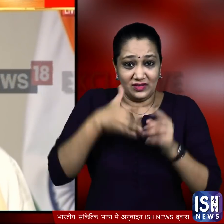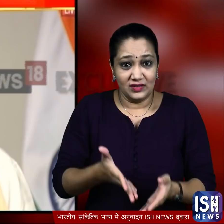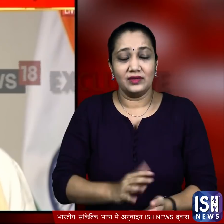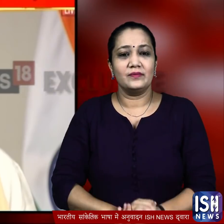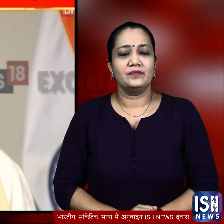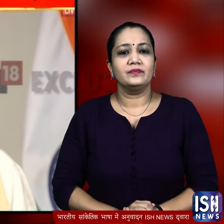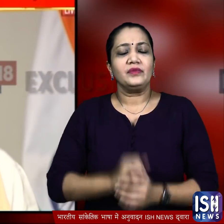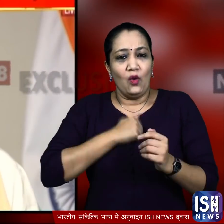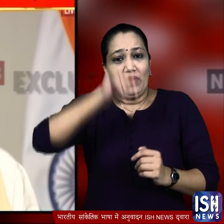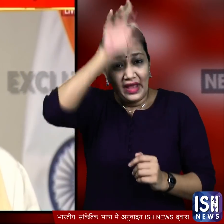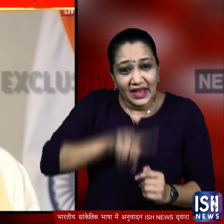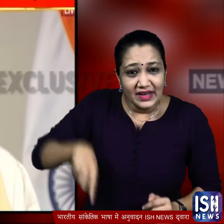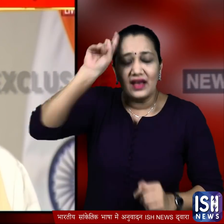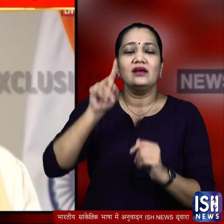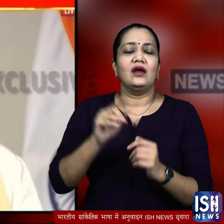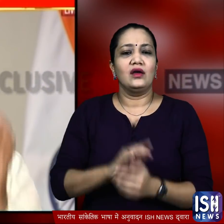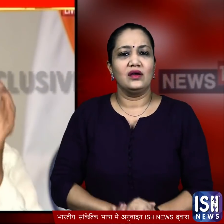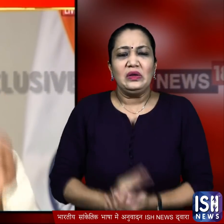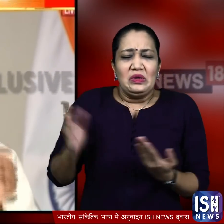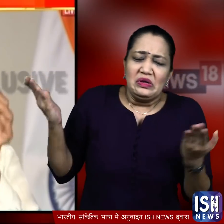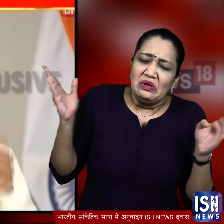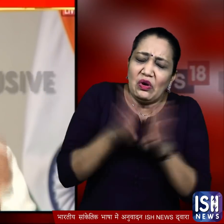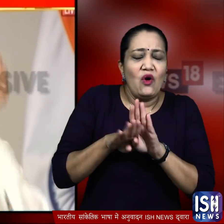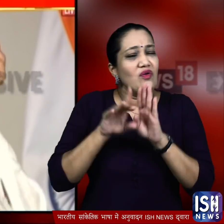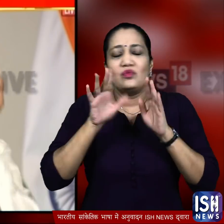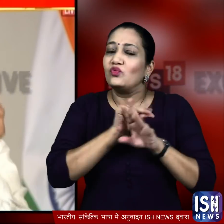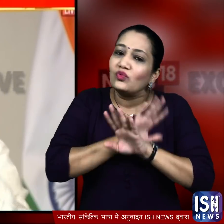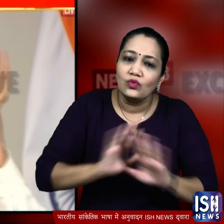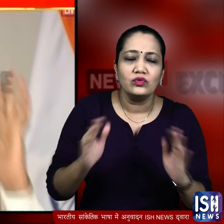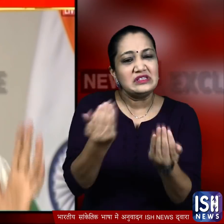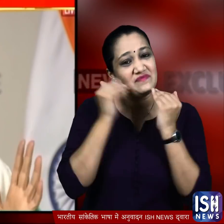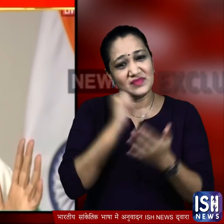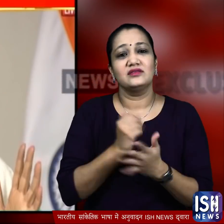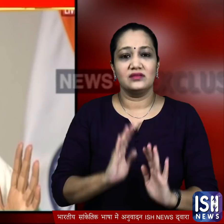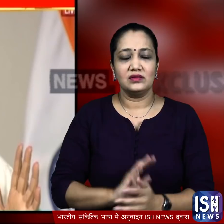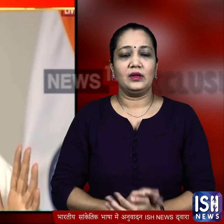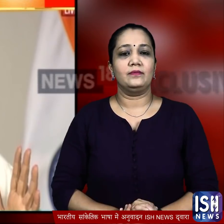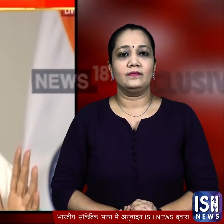में हमें देश को लॉकडाउन से बचाना है।